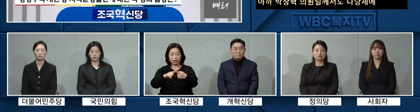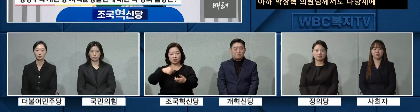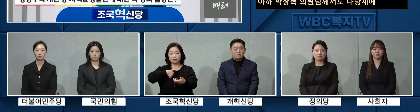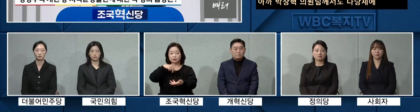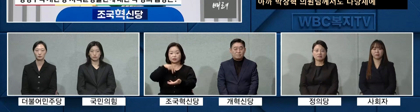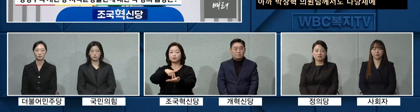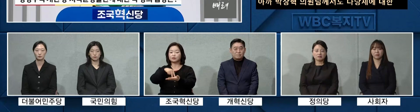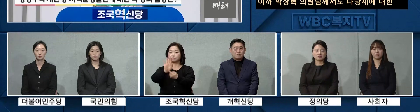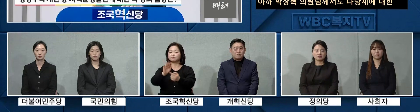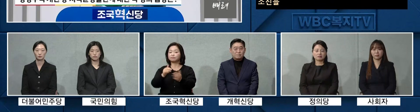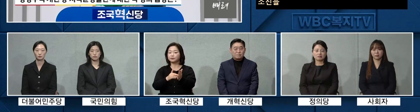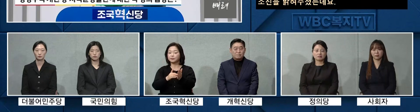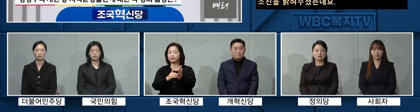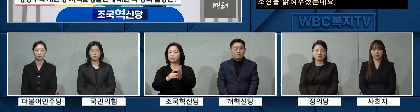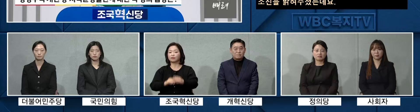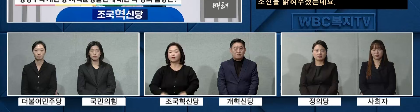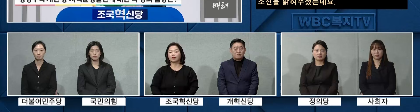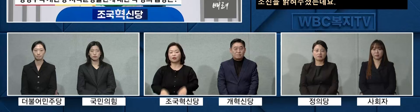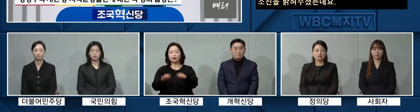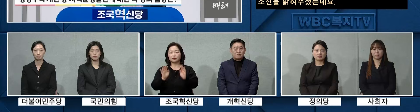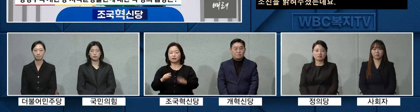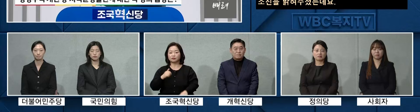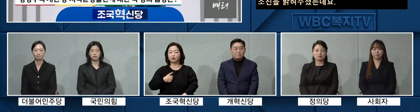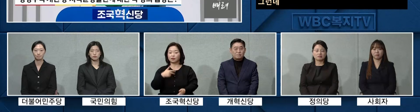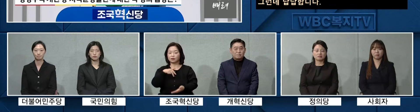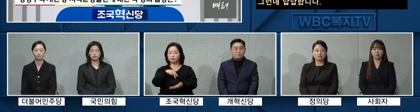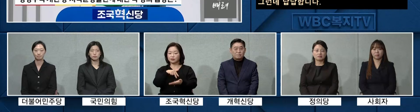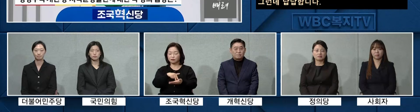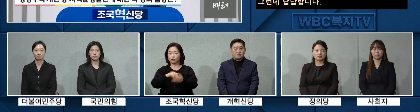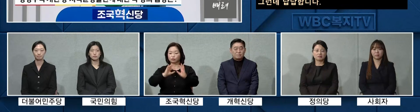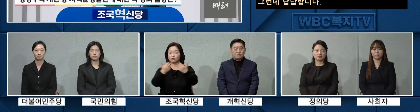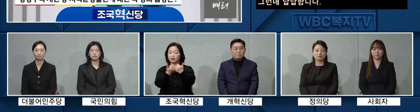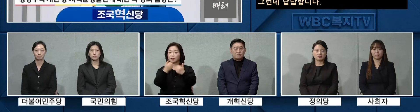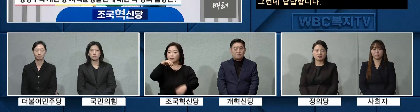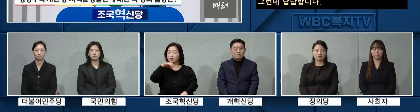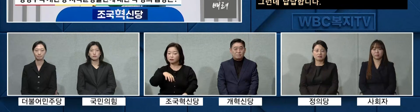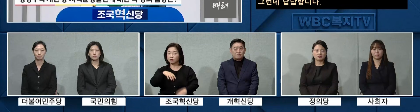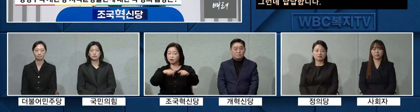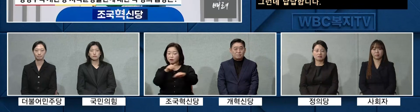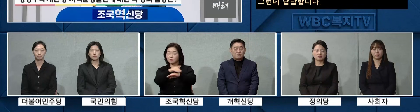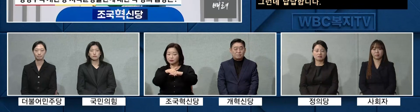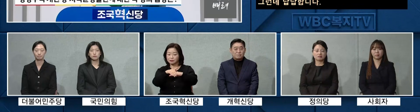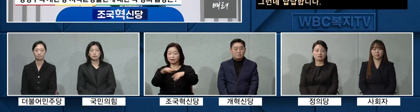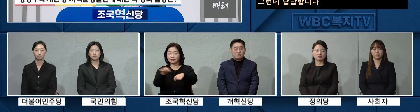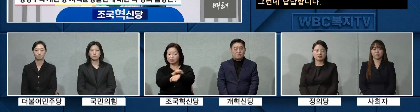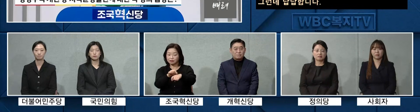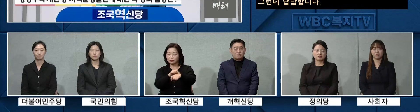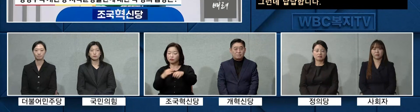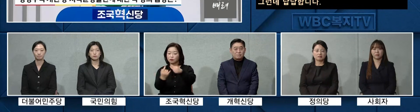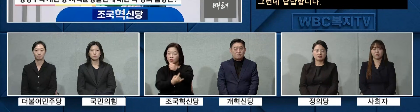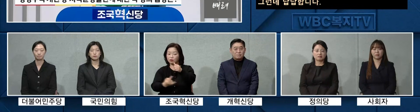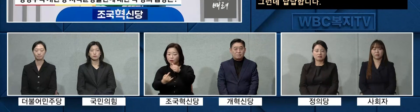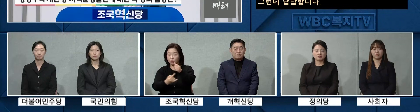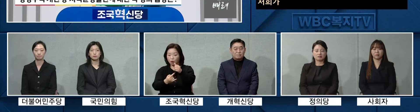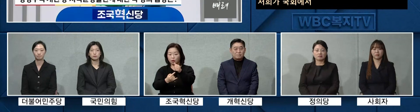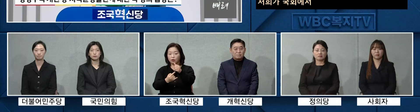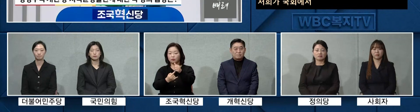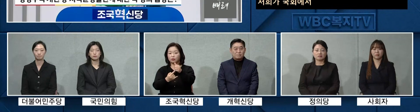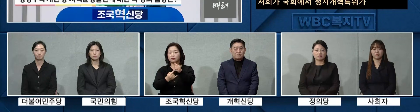밝혀주셨는데요. 근데 답답합니다. 저희가 국회에서 정치개혁 특위가 지금 가동은 되고